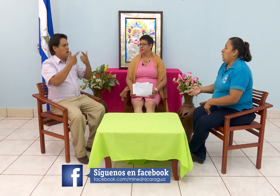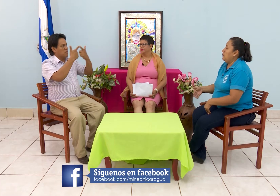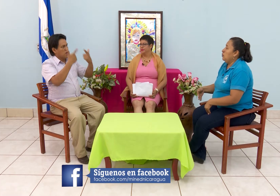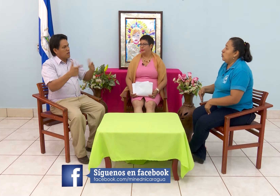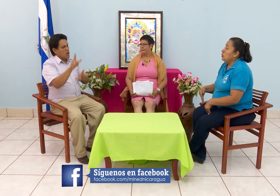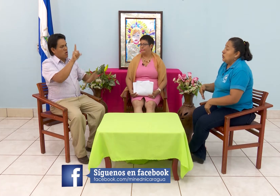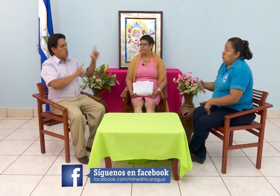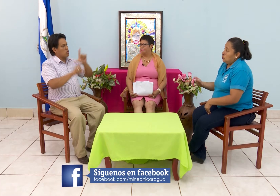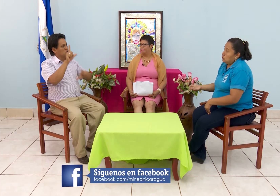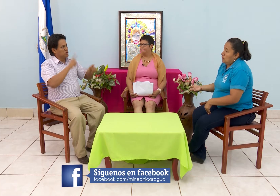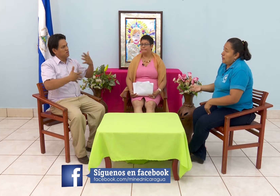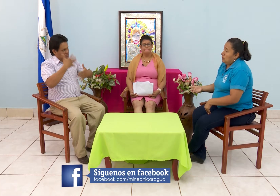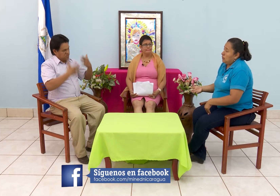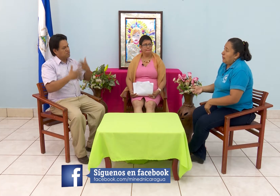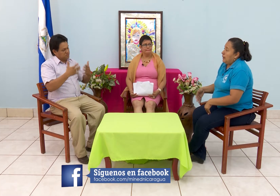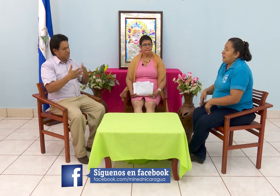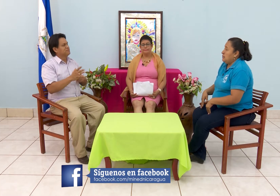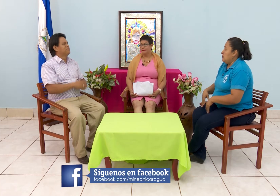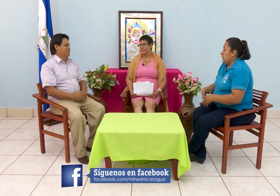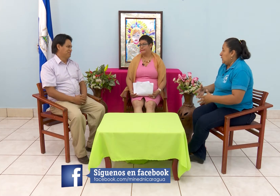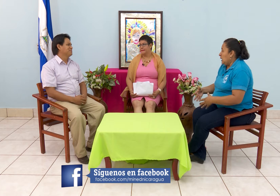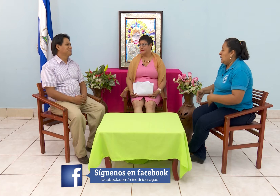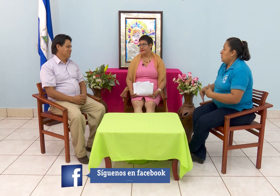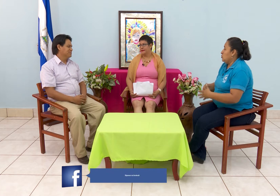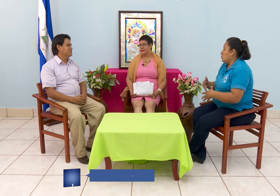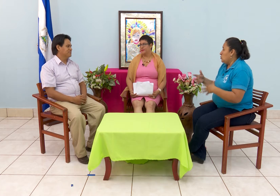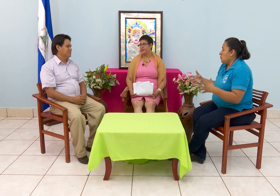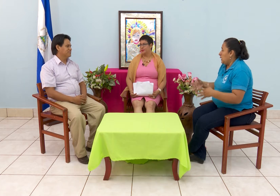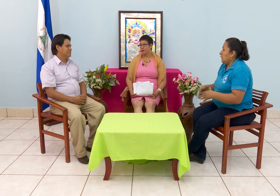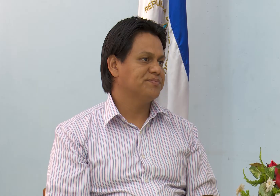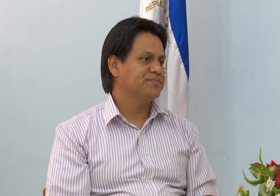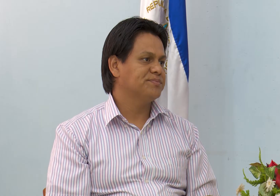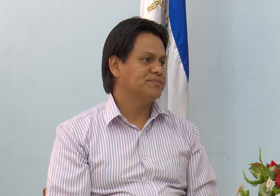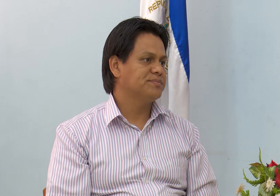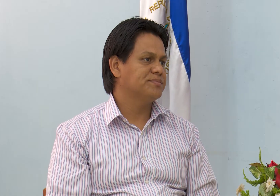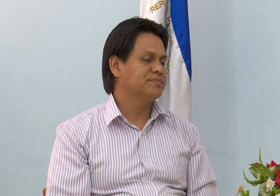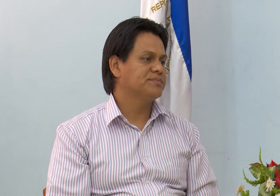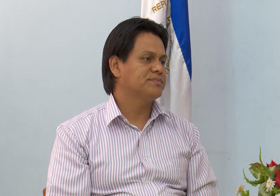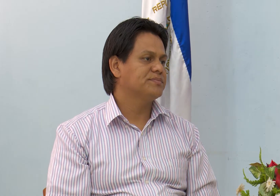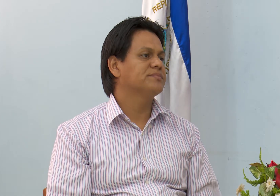ejemplo, nosotros debíamos de preparar también materiales, todo sobre las clases de matemática, todo en lengua de